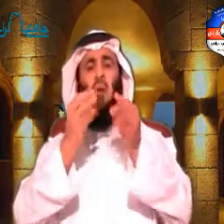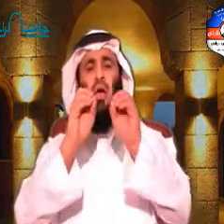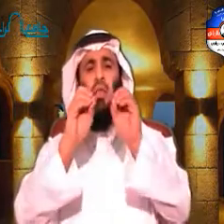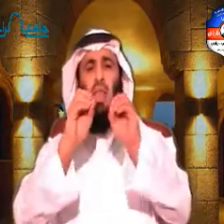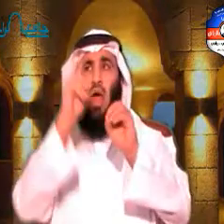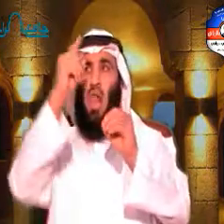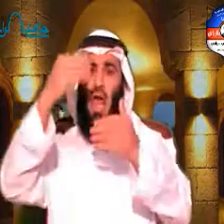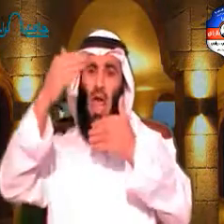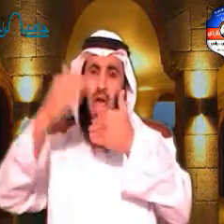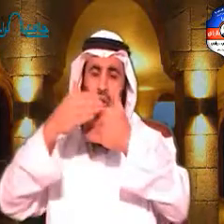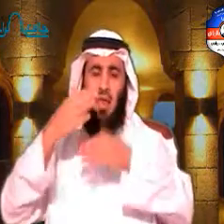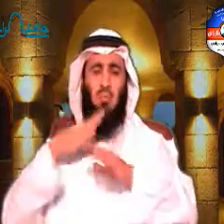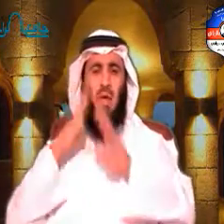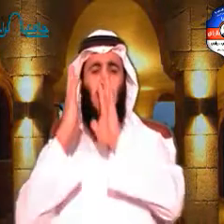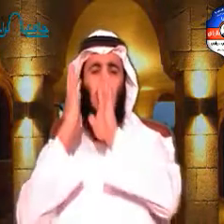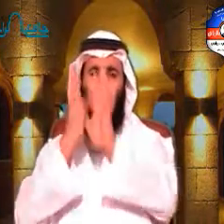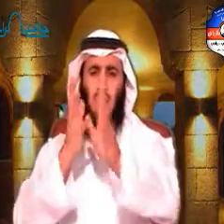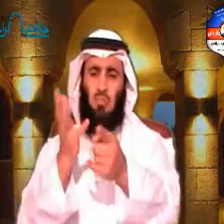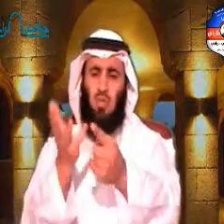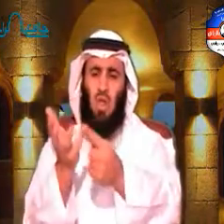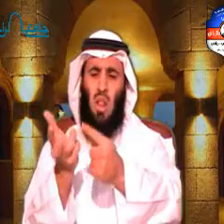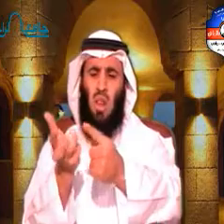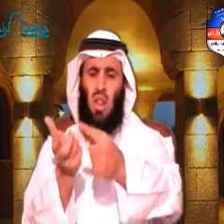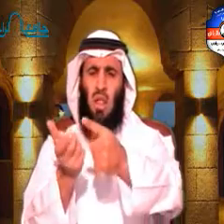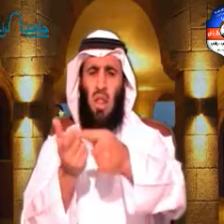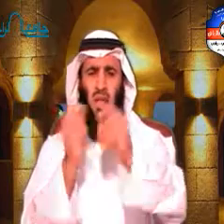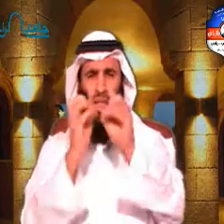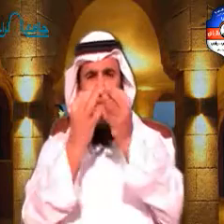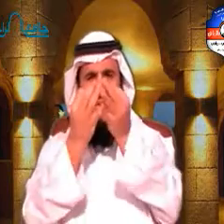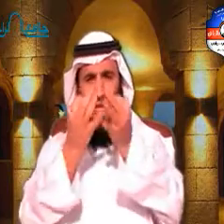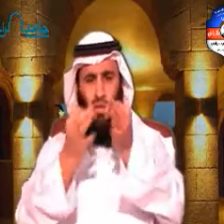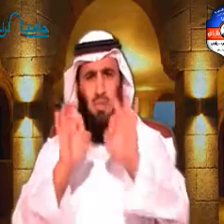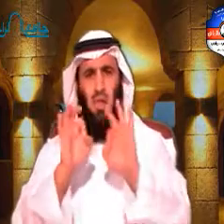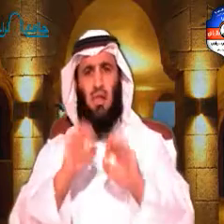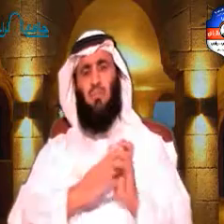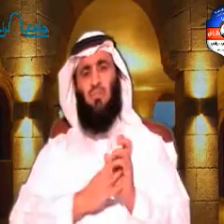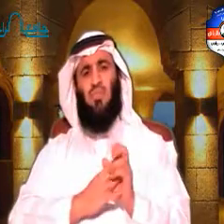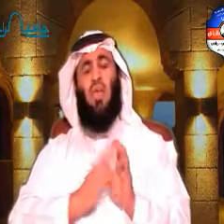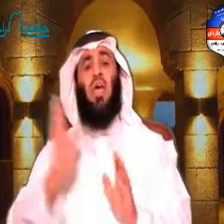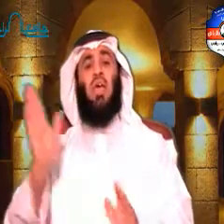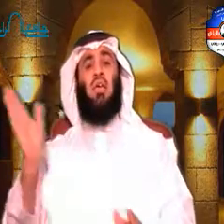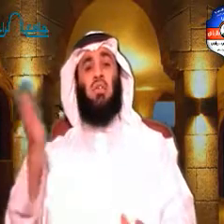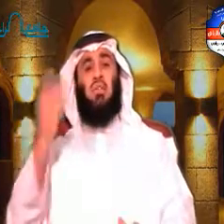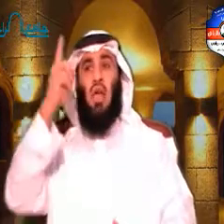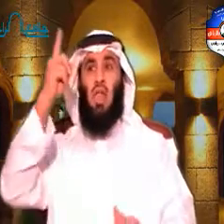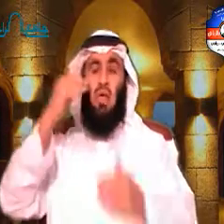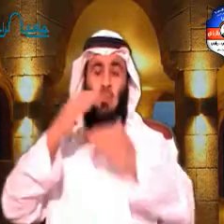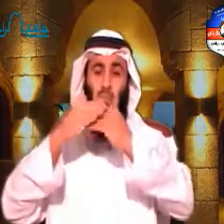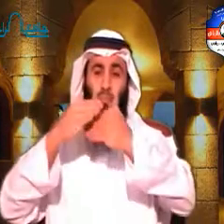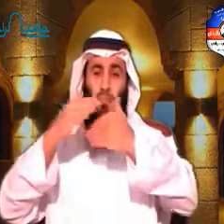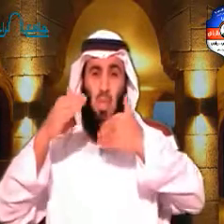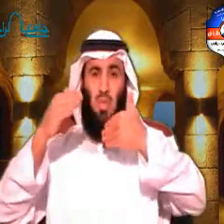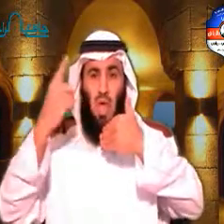الله إلا وقد أمرتكم به، وما تركت شيئا يبعدكم عن الله إلا